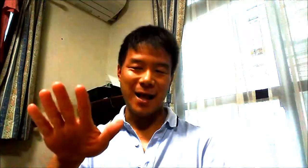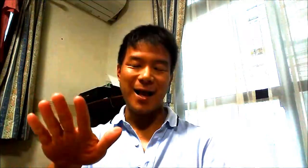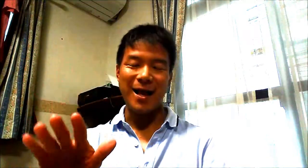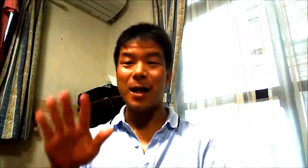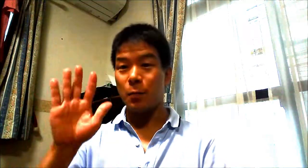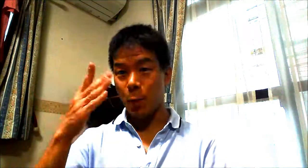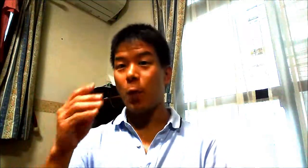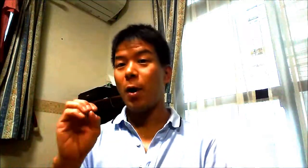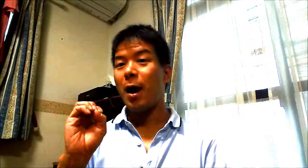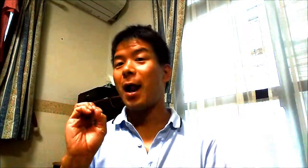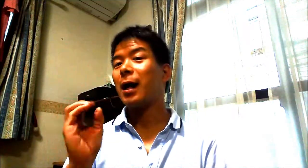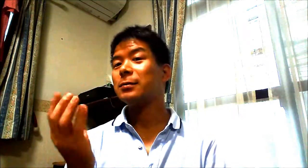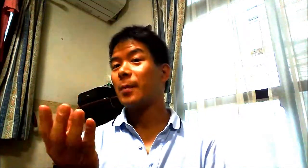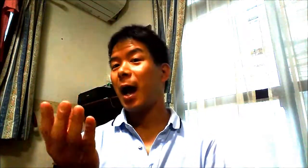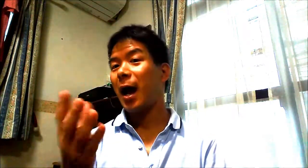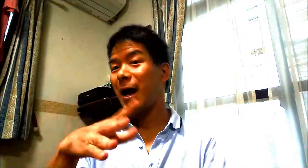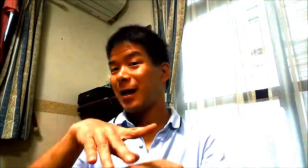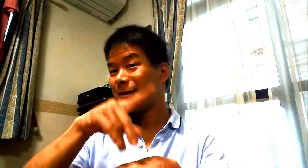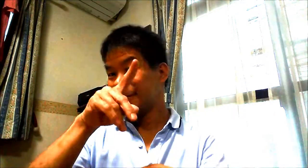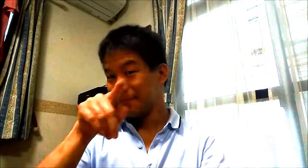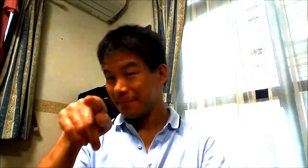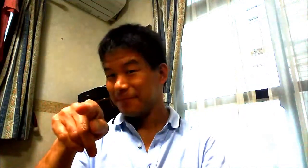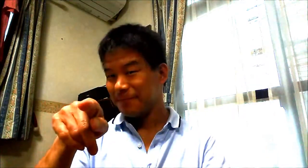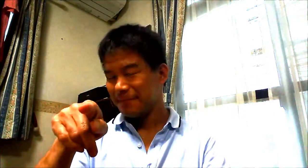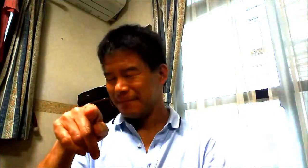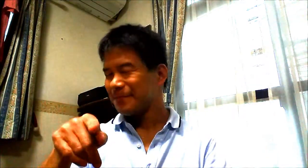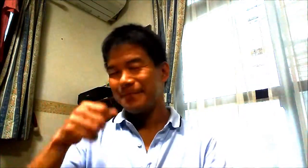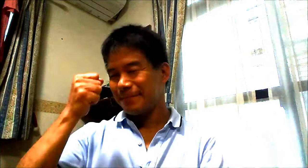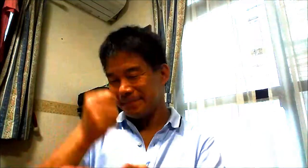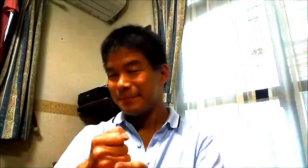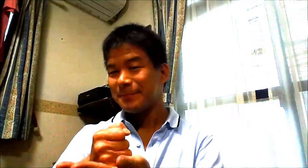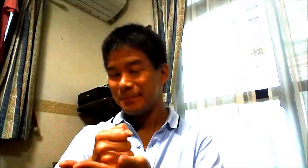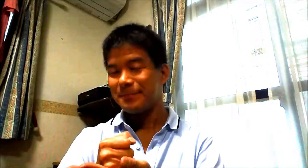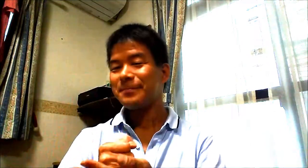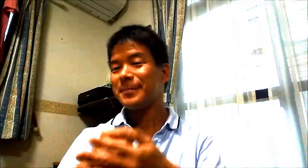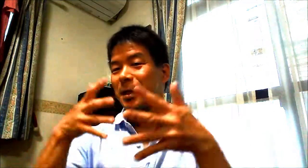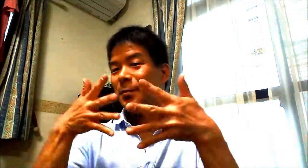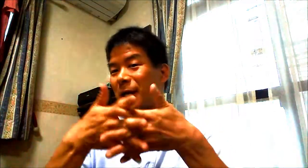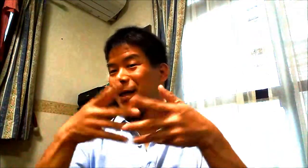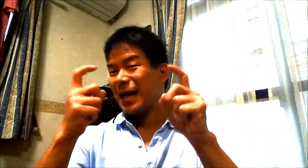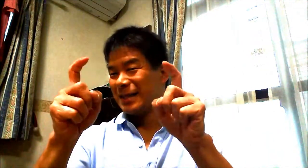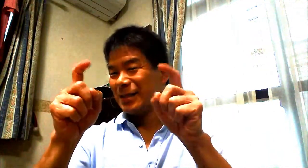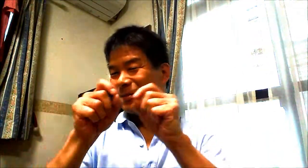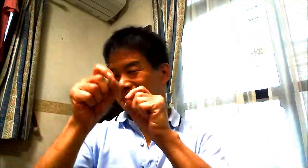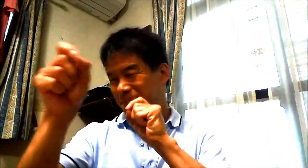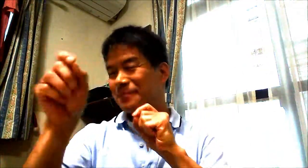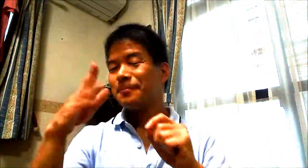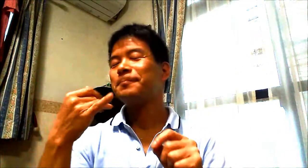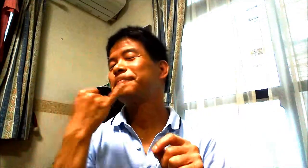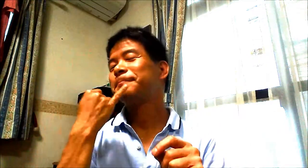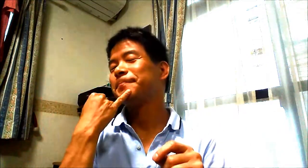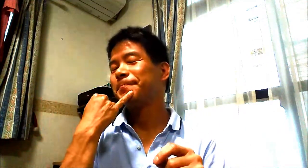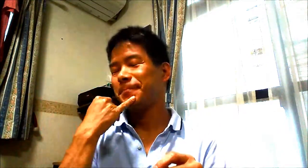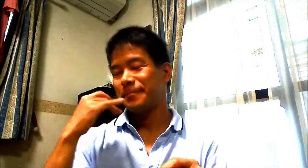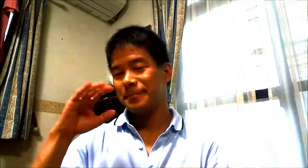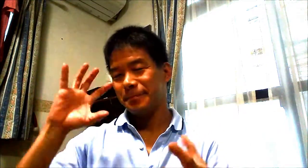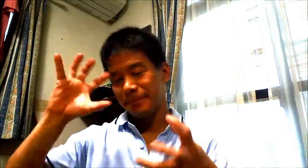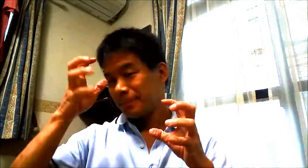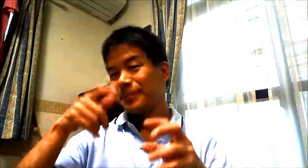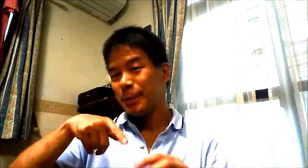猛スピードで後ろから軽自動車が左側から接近。直後バランスを崩し、火花を散らし